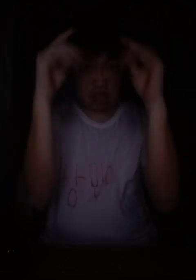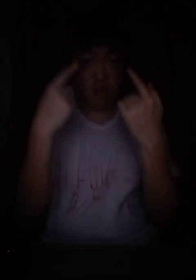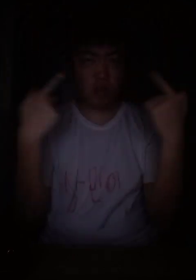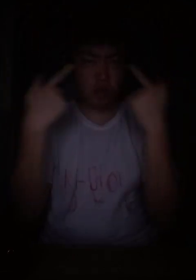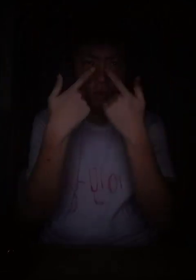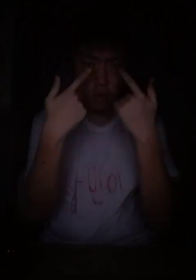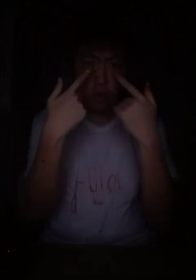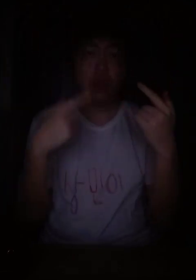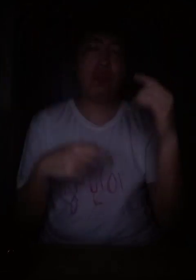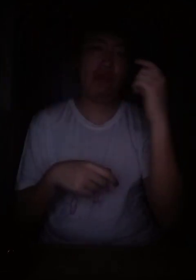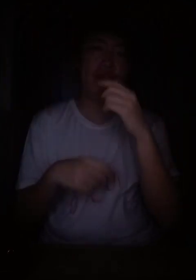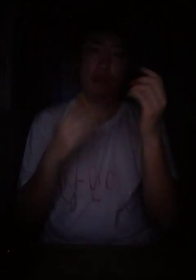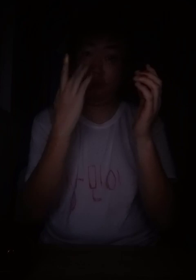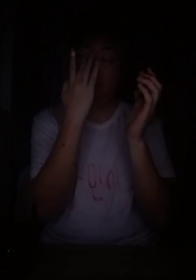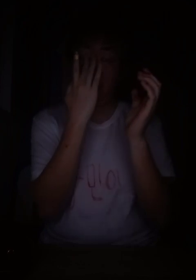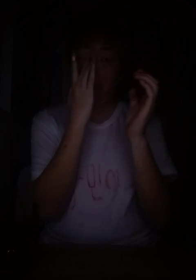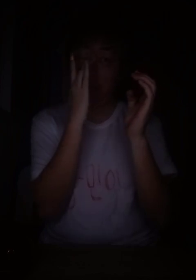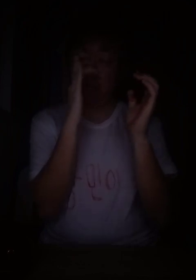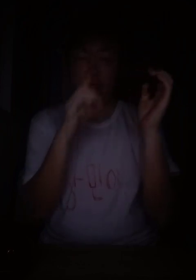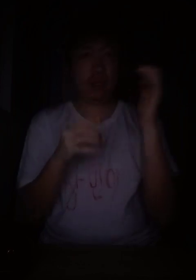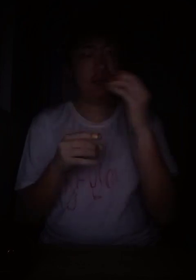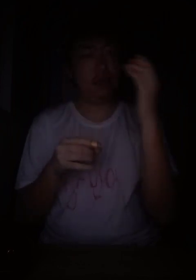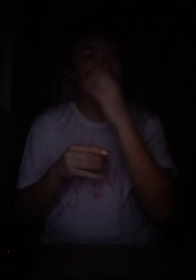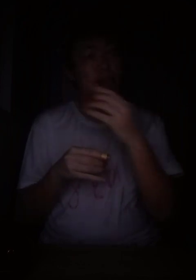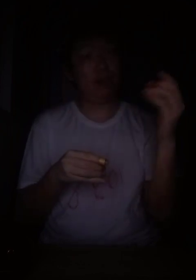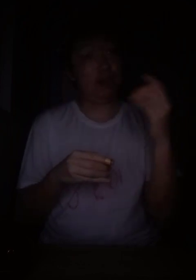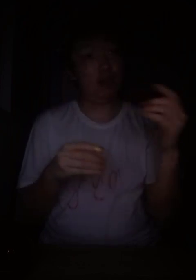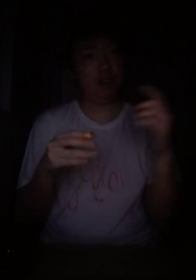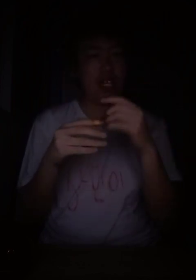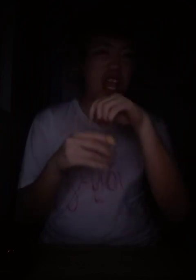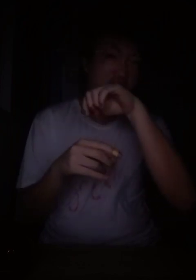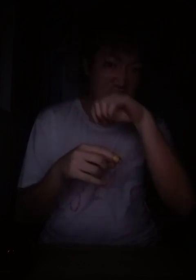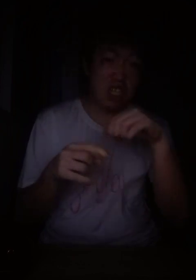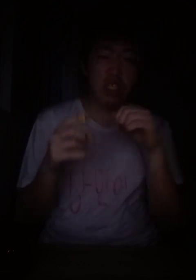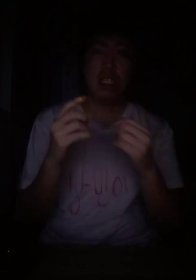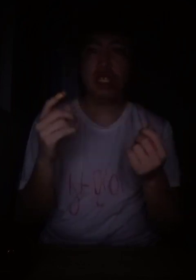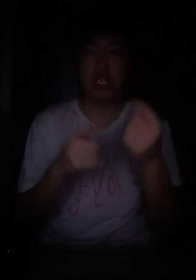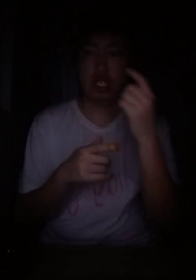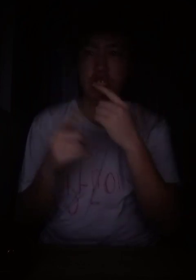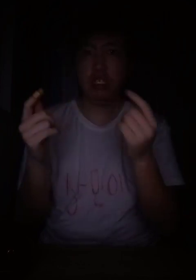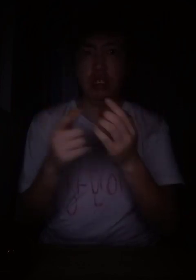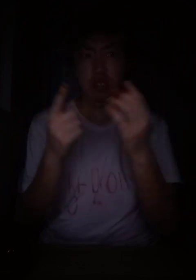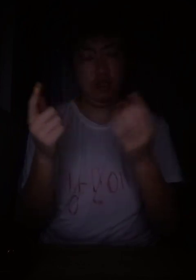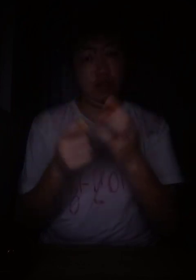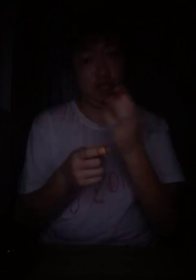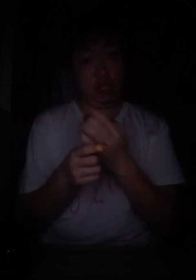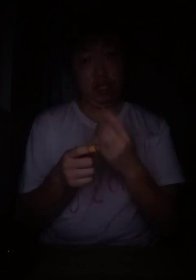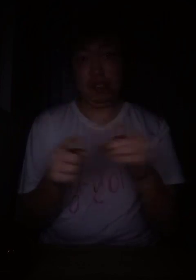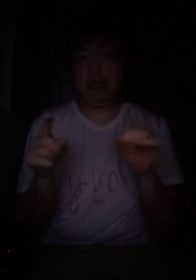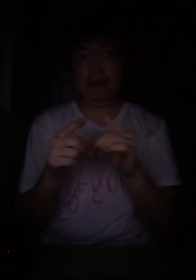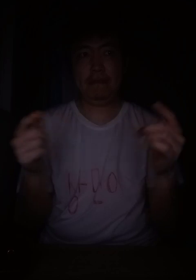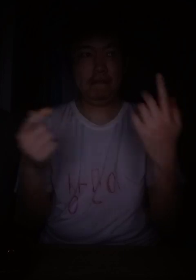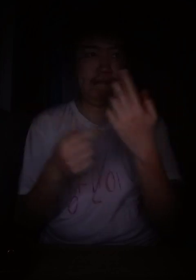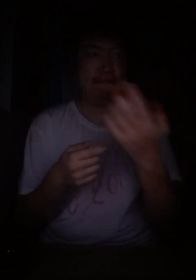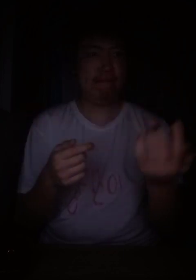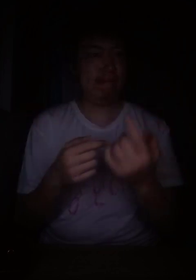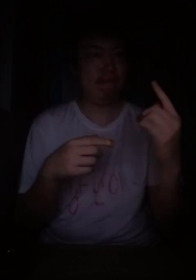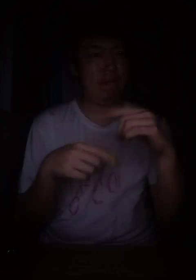보는 게 패티켓의 기본. 개는 언제든 물 수 있는 동물이라는 걸 왜 다들 잊어버리는 건지, 저런 개를 밖에 내놓을